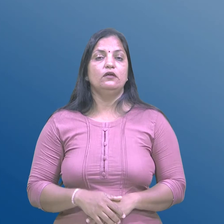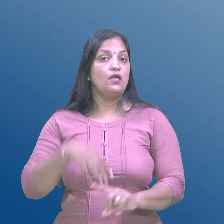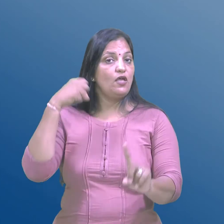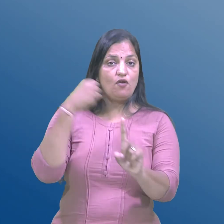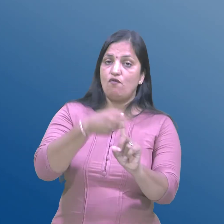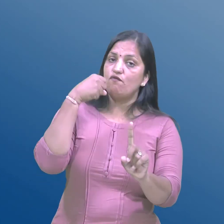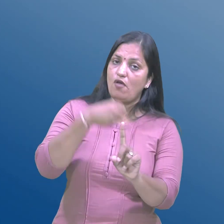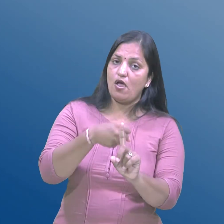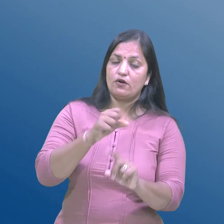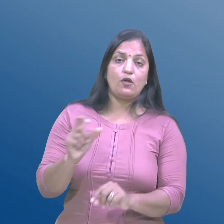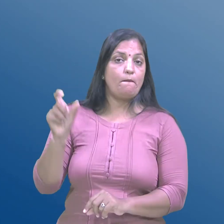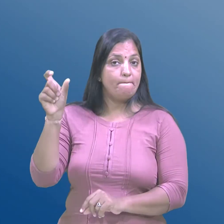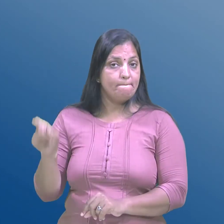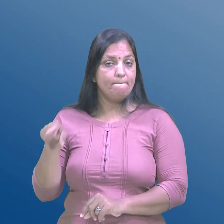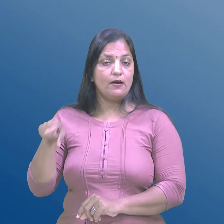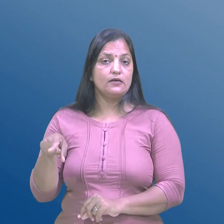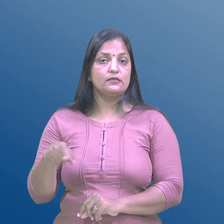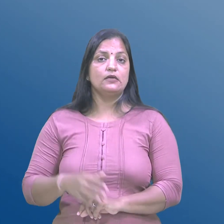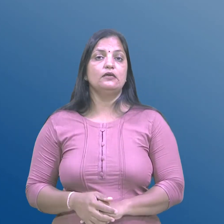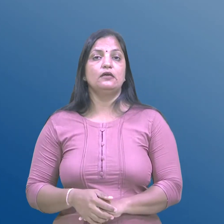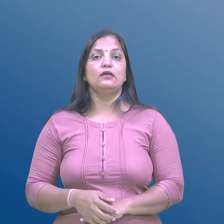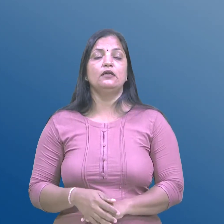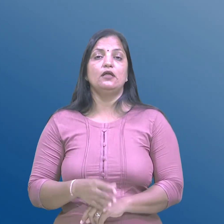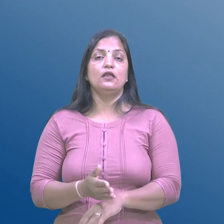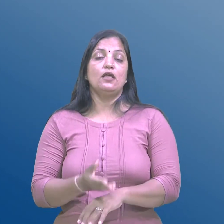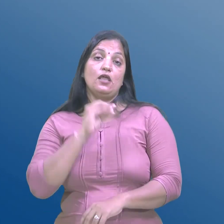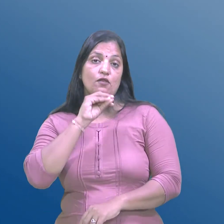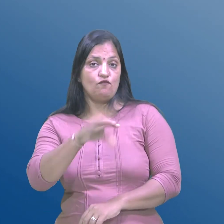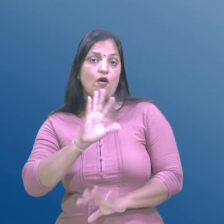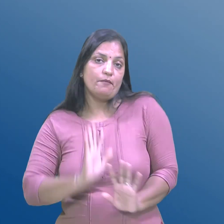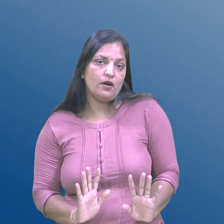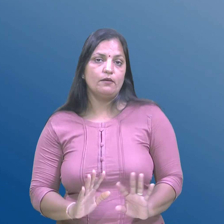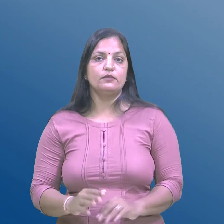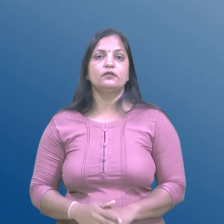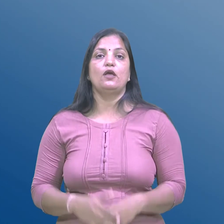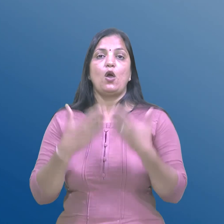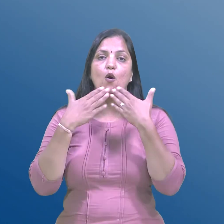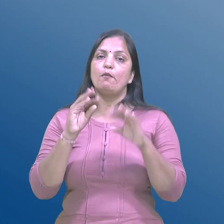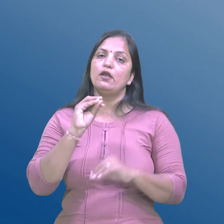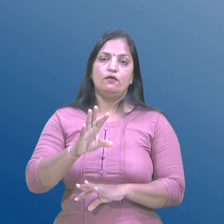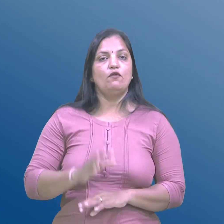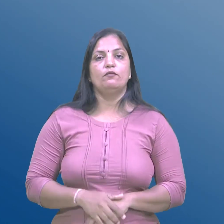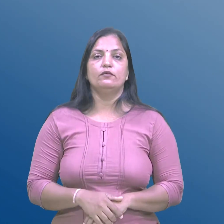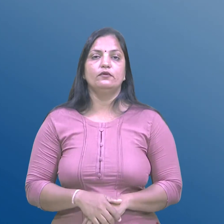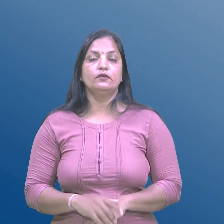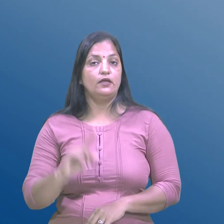અસરગ્રસ્ત વ્યક્તિને નીચેનાથી માહિતગાર કરશે. એ